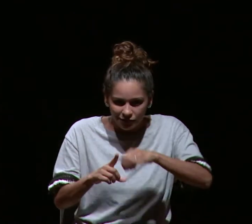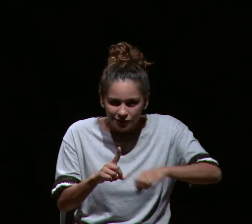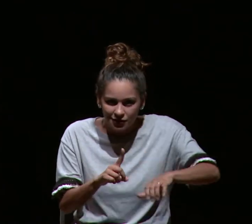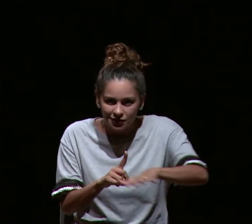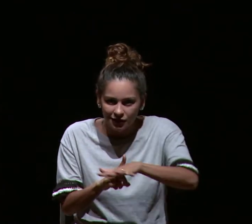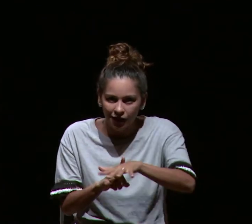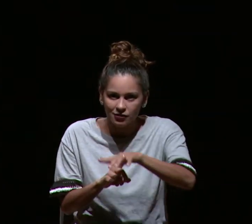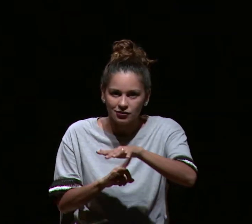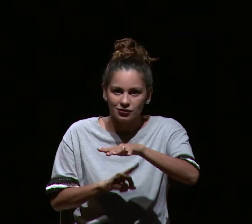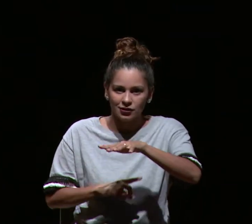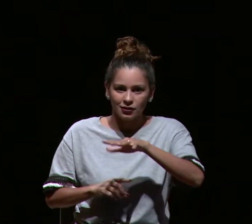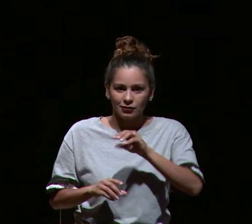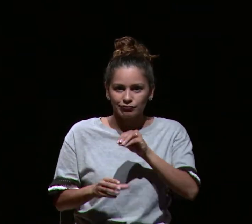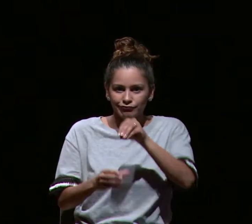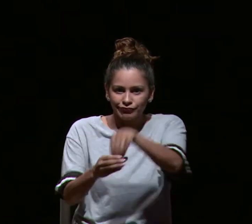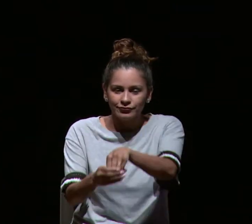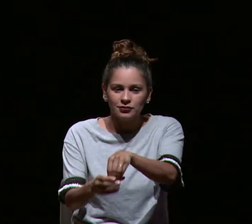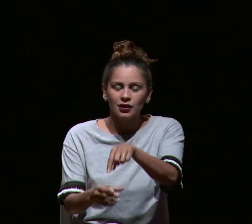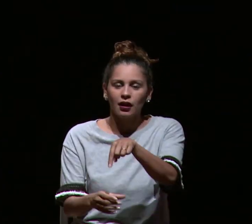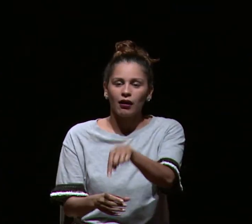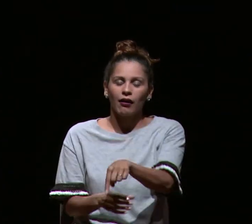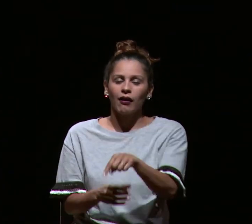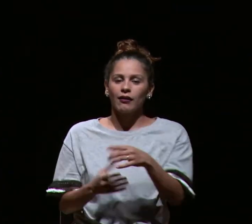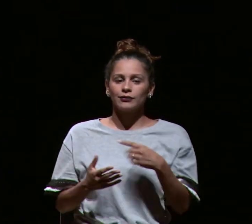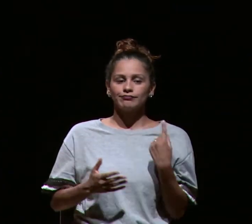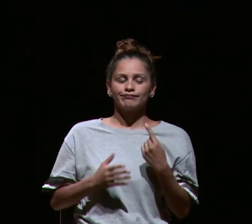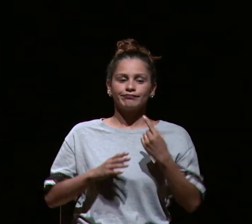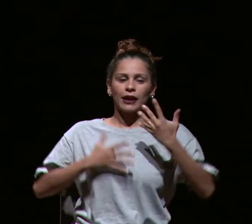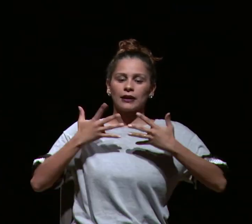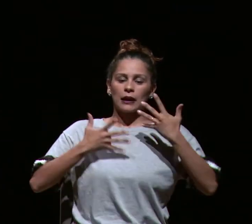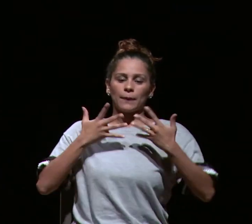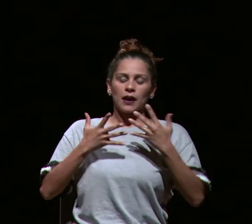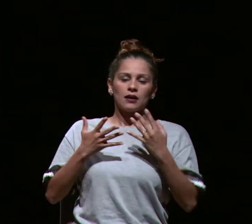obstruir nossa capacidade de reconhecer a importância dessas